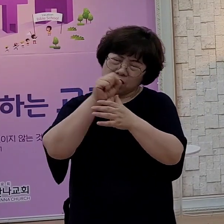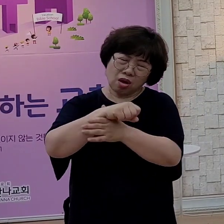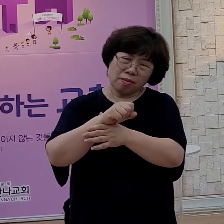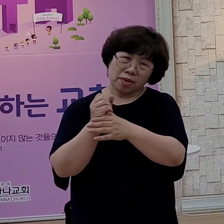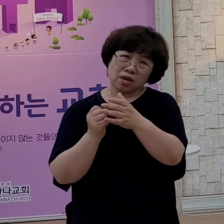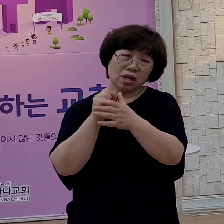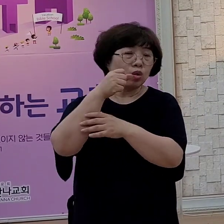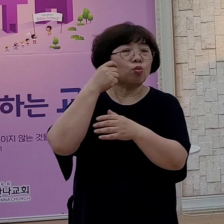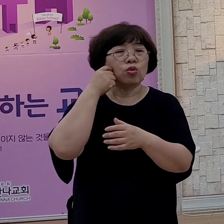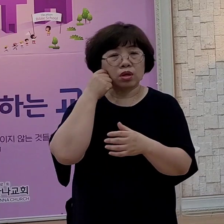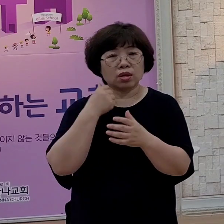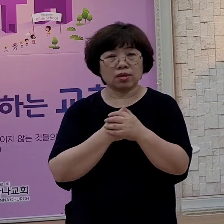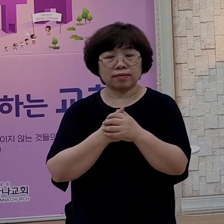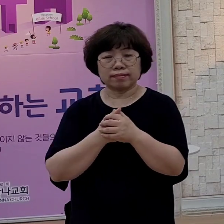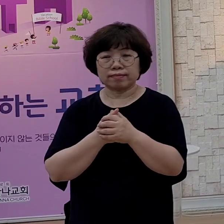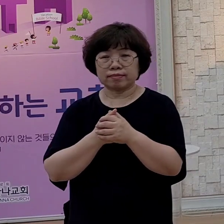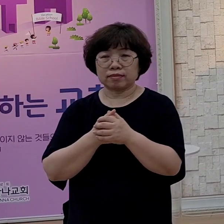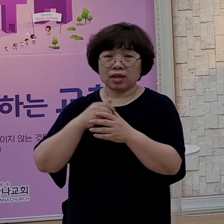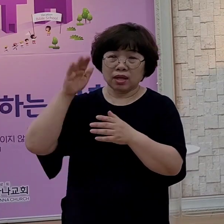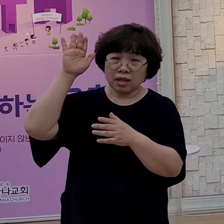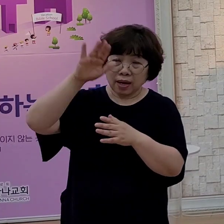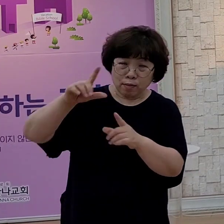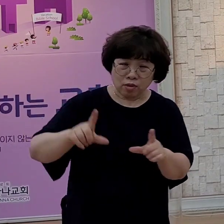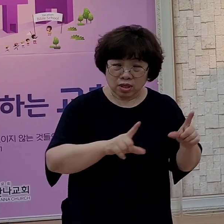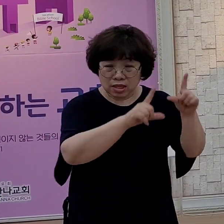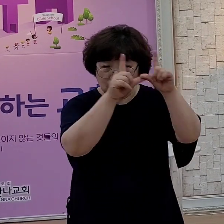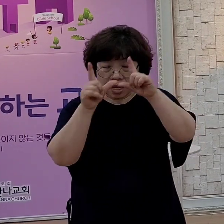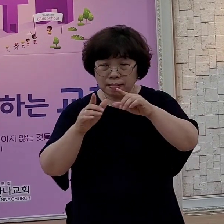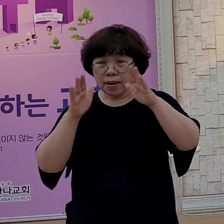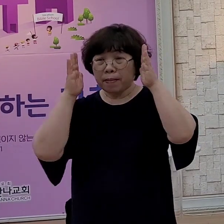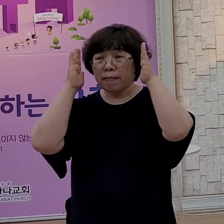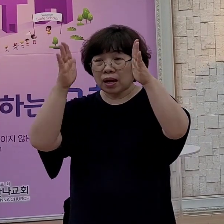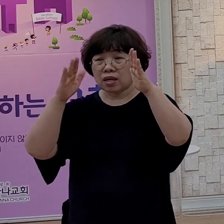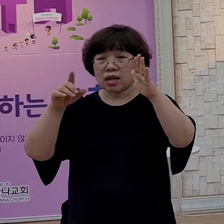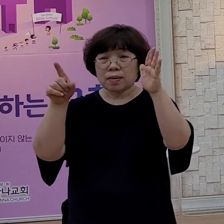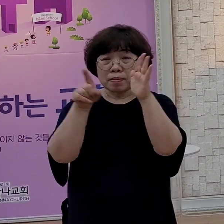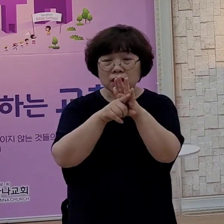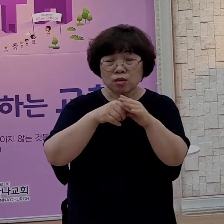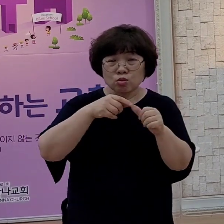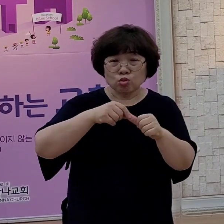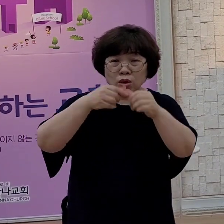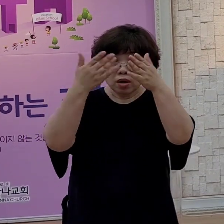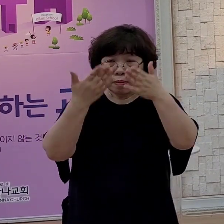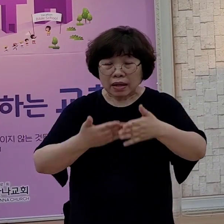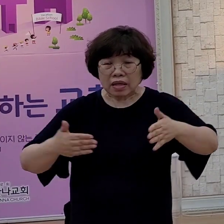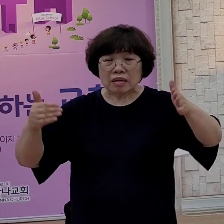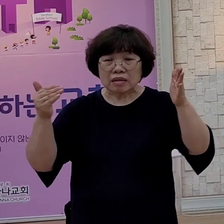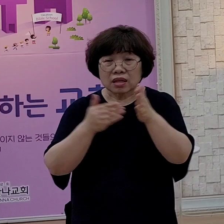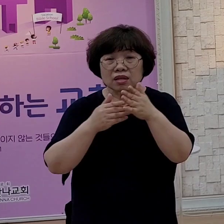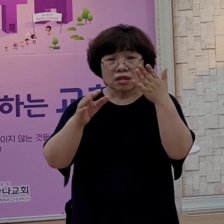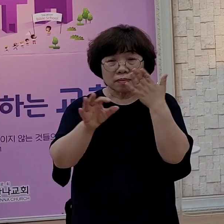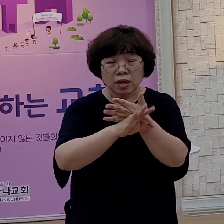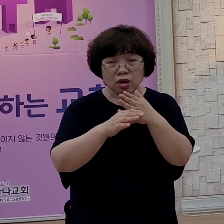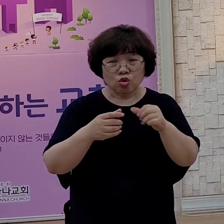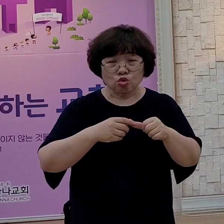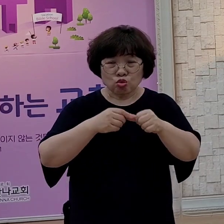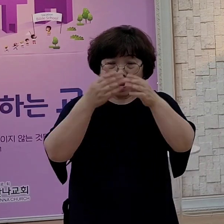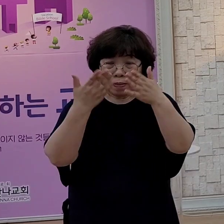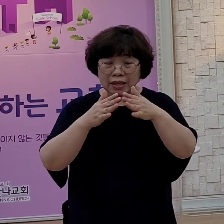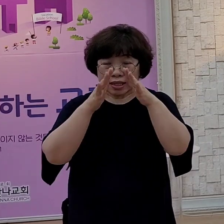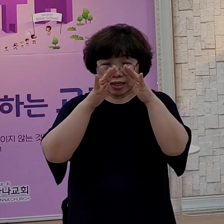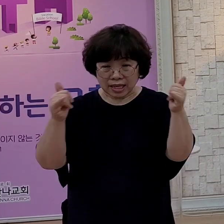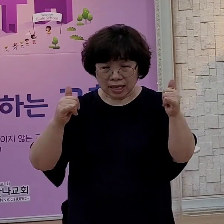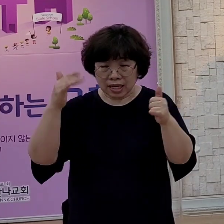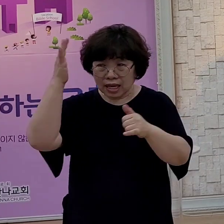않습니다. 우리 앞으로 삶의 방향이 우리는 믿음으로 구원받았잖아요. 구원받은 자가